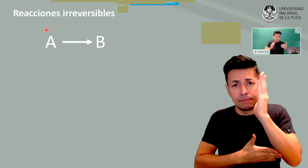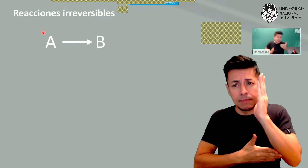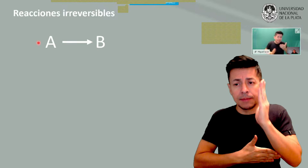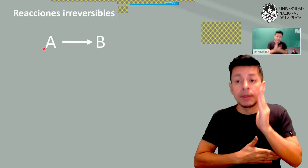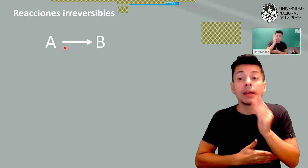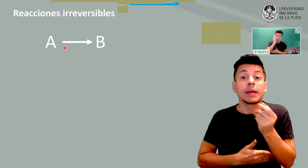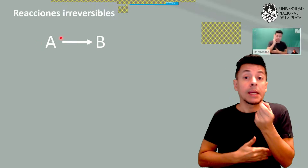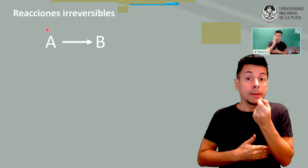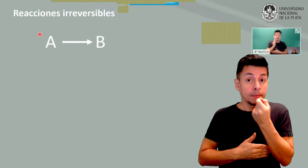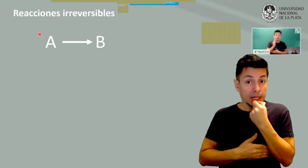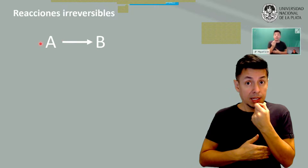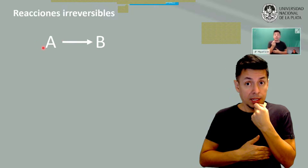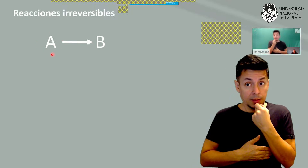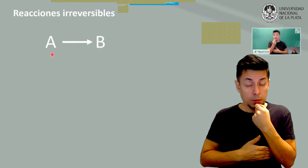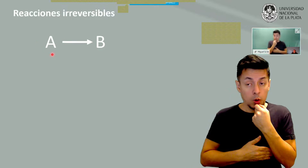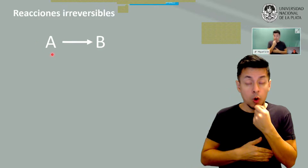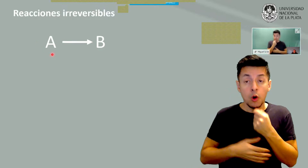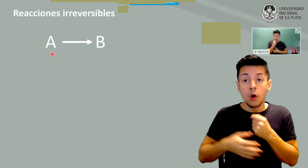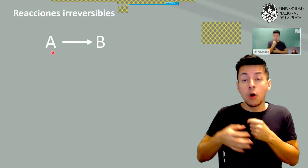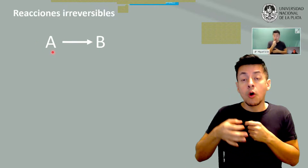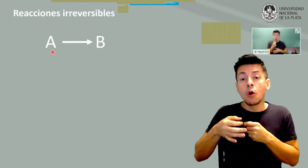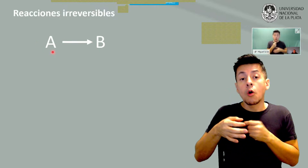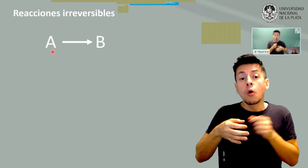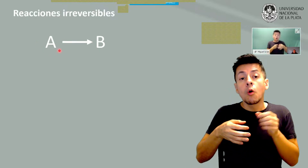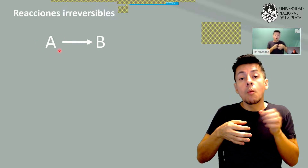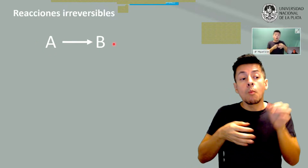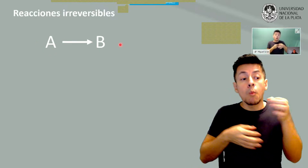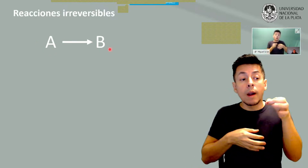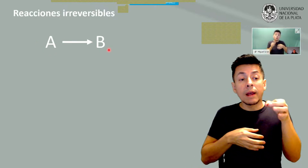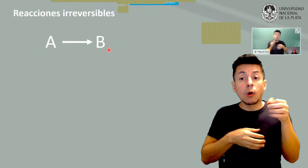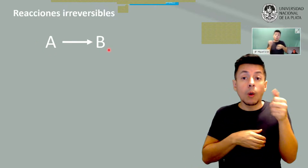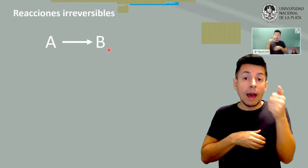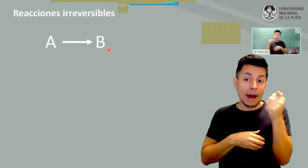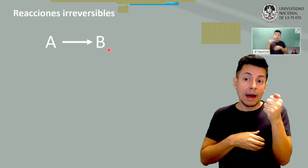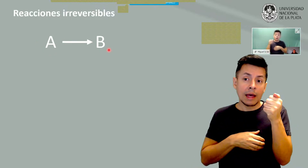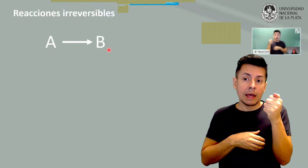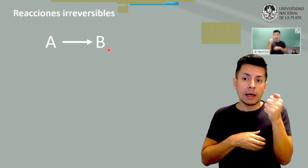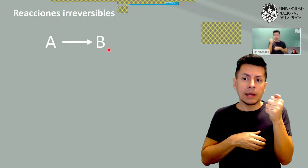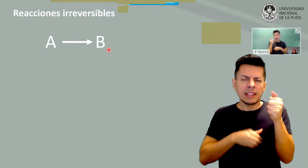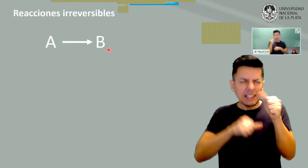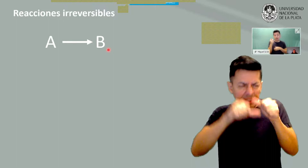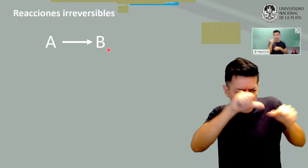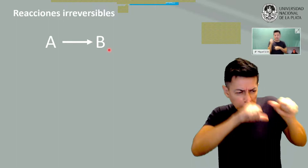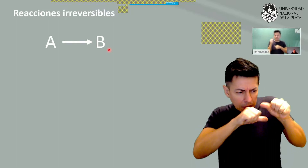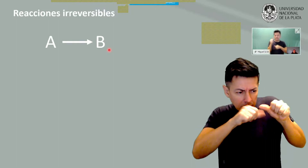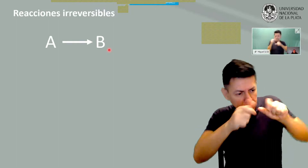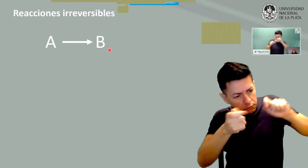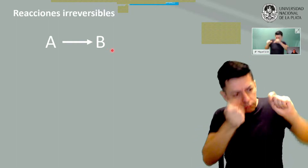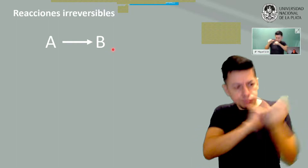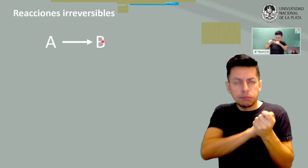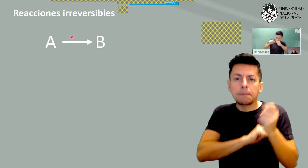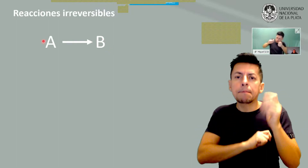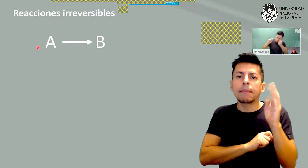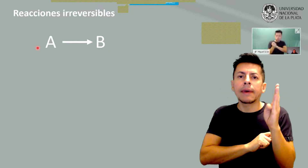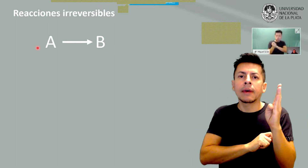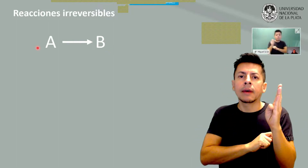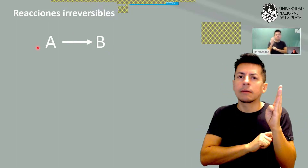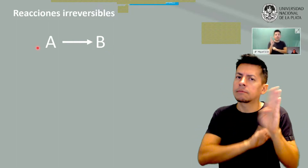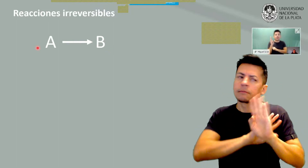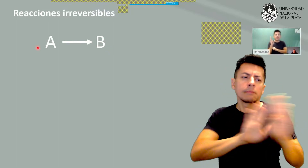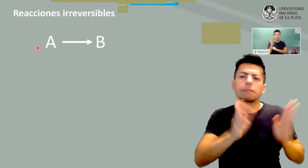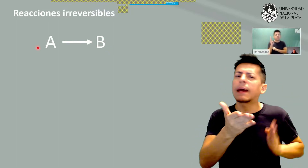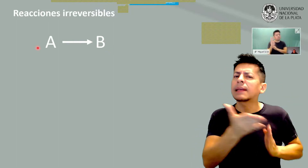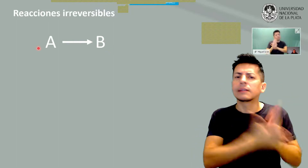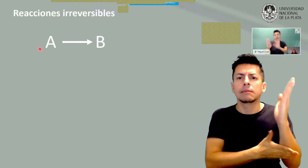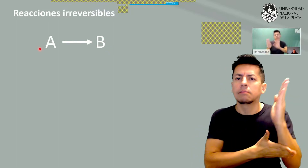yo a la molécula A la transformo químicamente en B, no hay manera de volver hacia